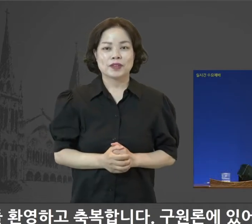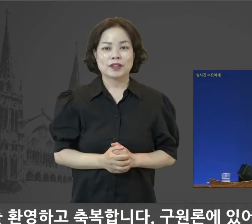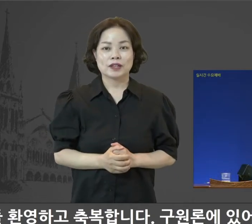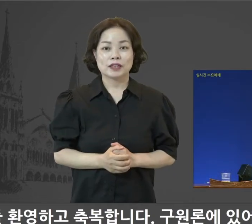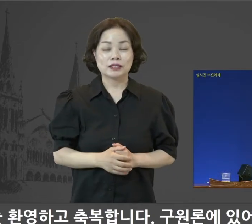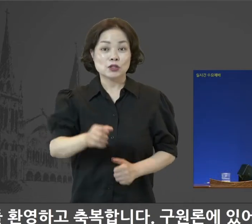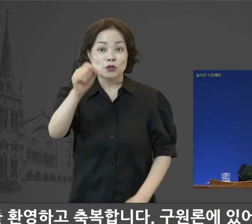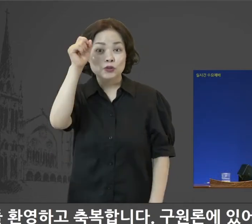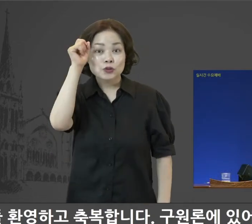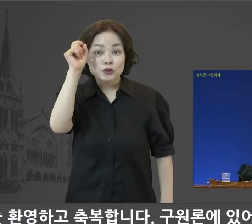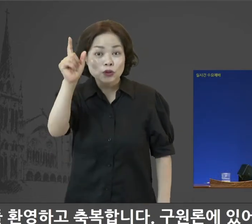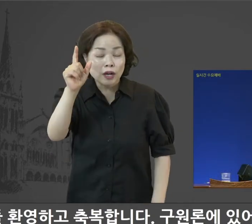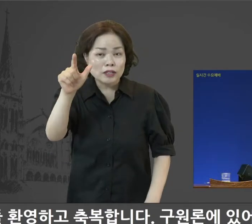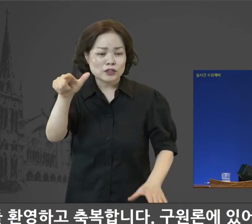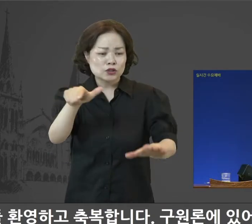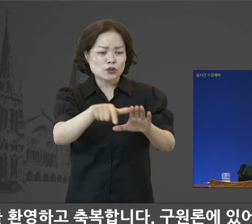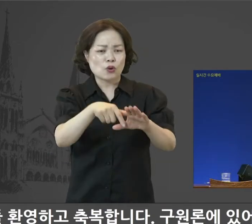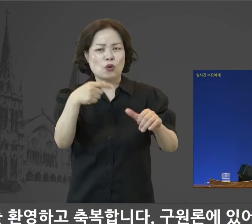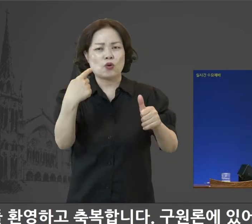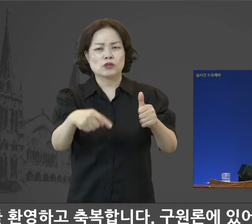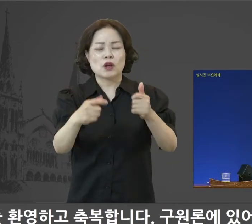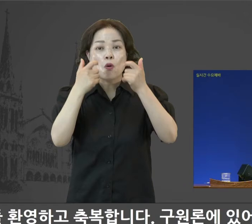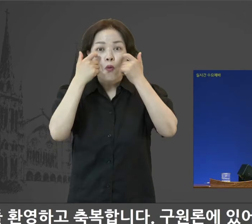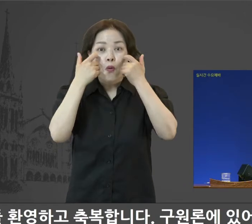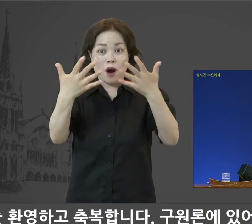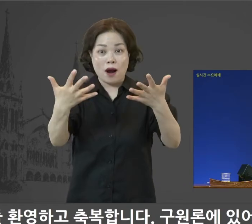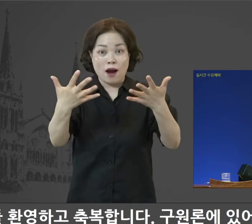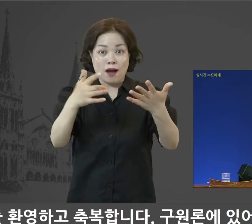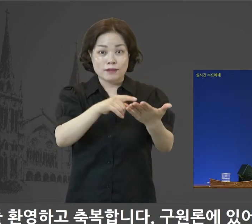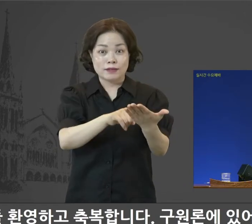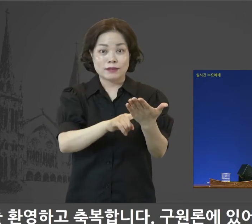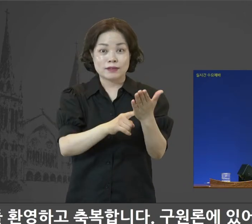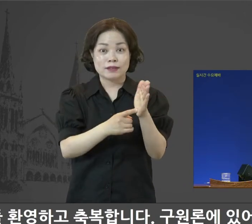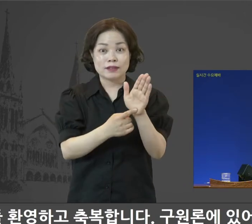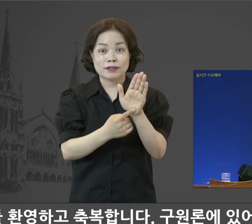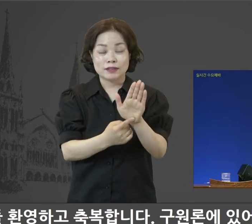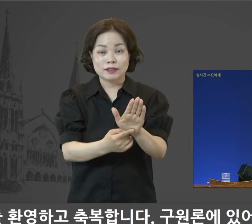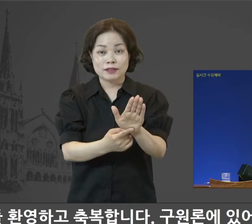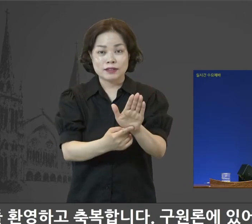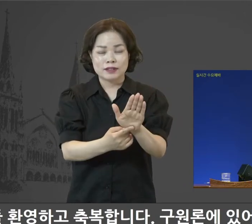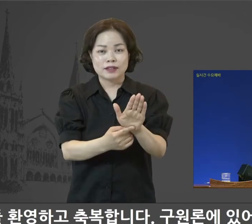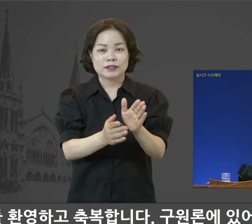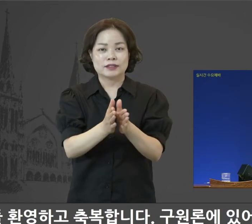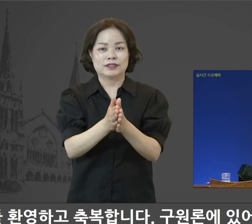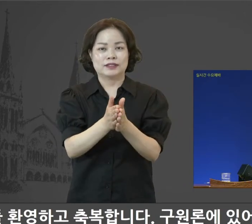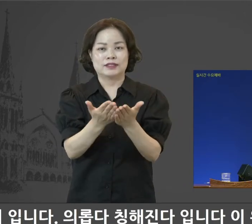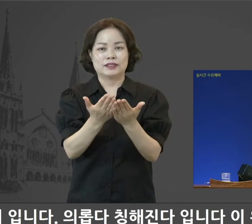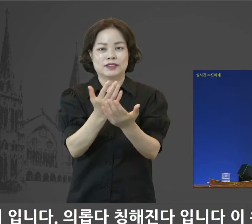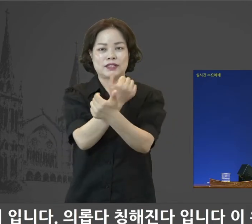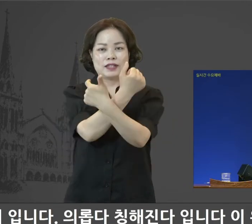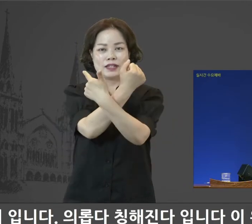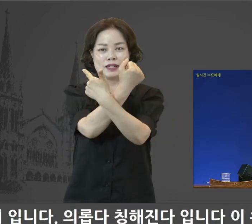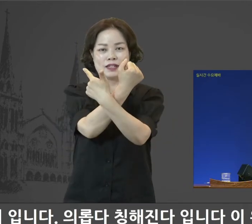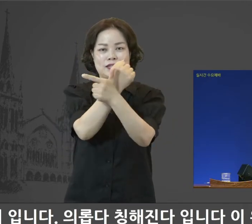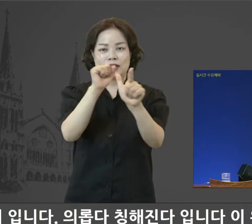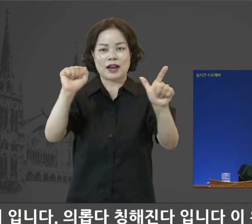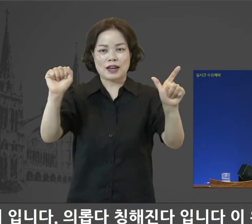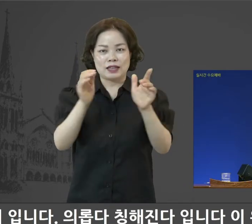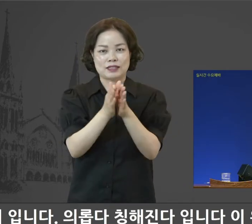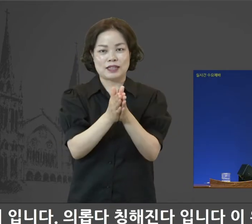이 위대한 교리가 가장 선명하게 나타난 책은 바로